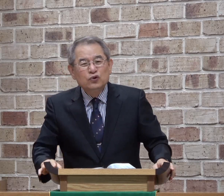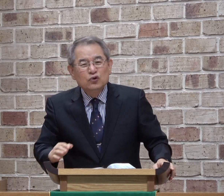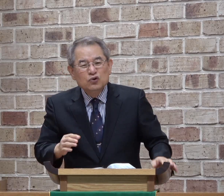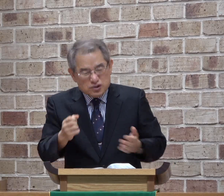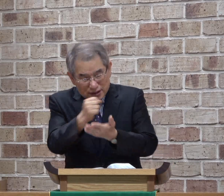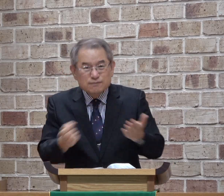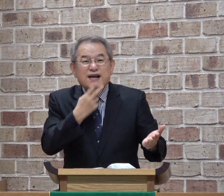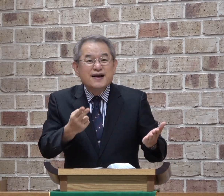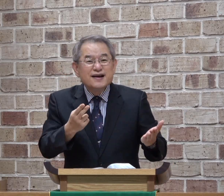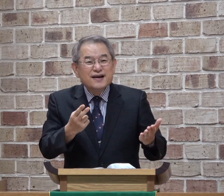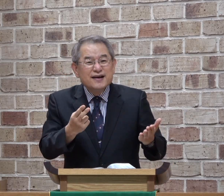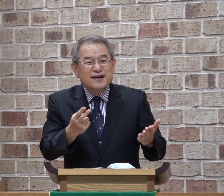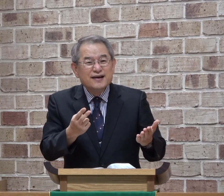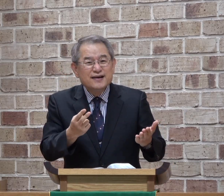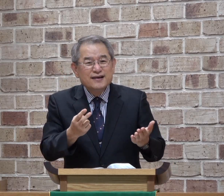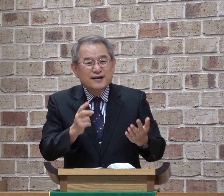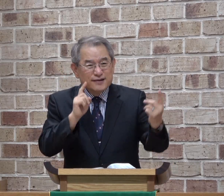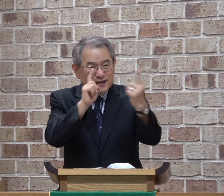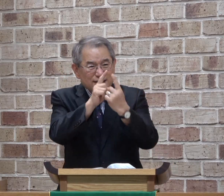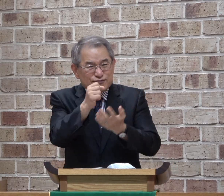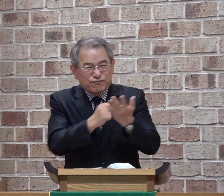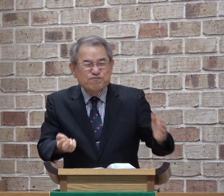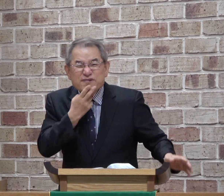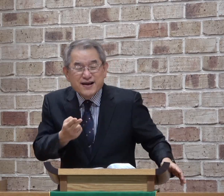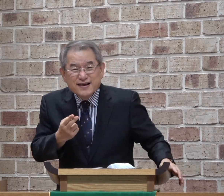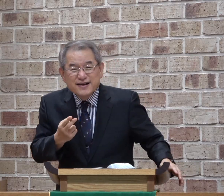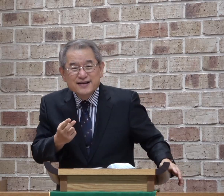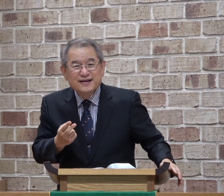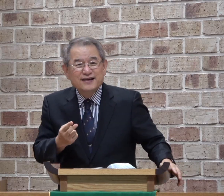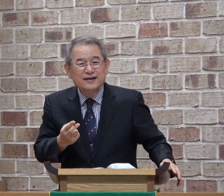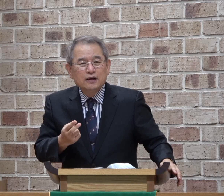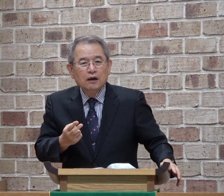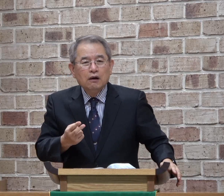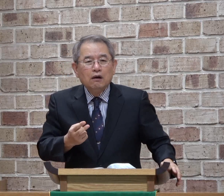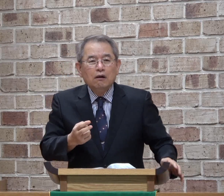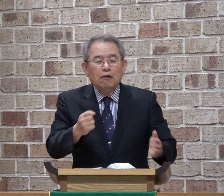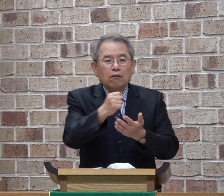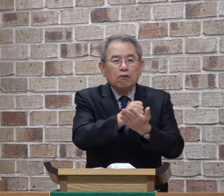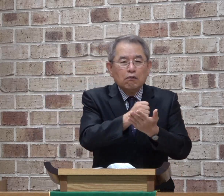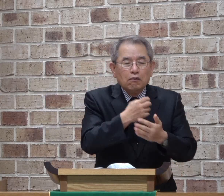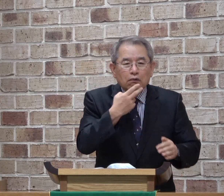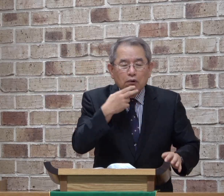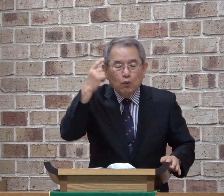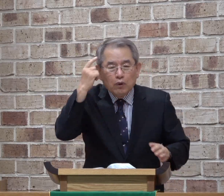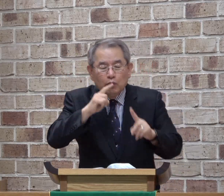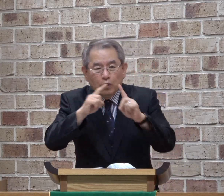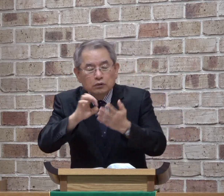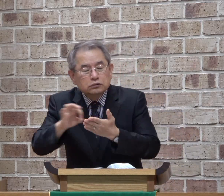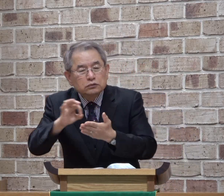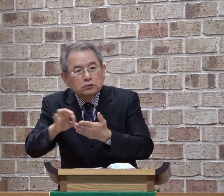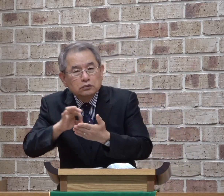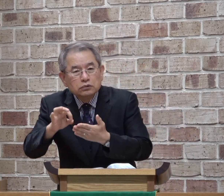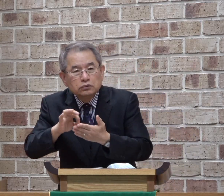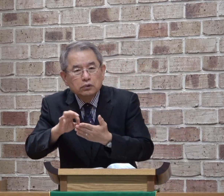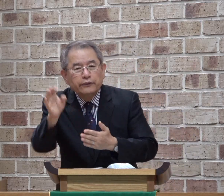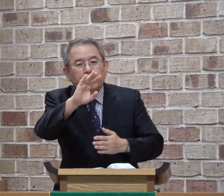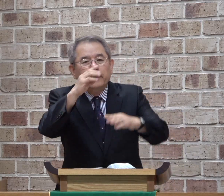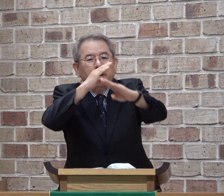봐야 됩니다. 우리는 가끔 생각 없이 말을 사용합니다. 재수가 없어. 그런 말을 왜 사용하는지 모르겠습니다. 여러분,